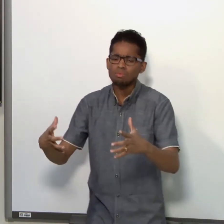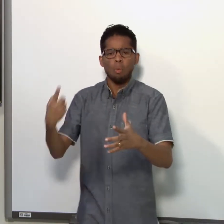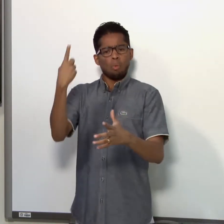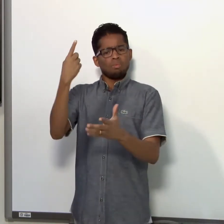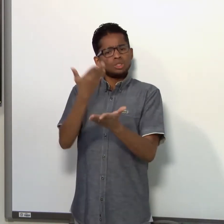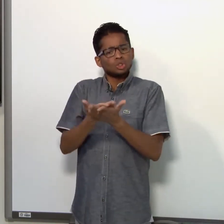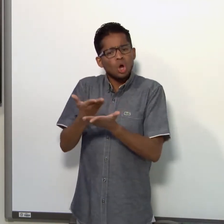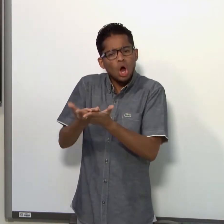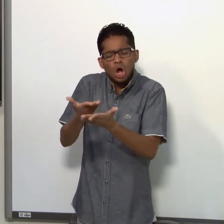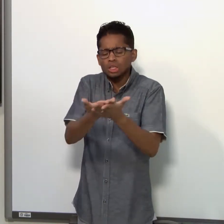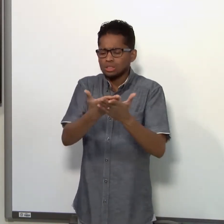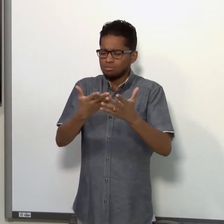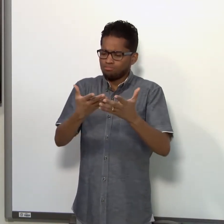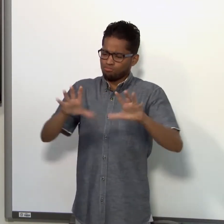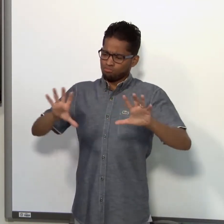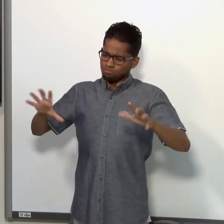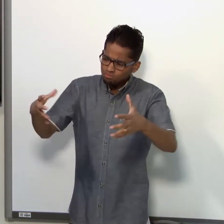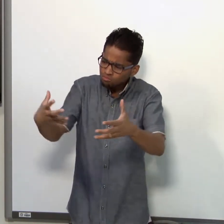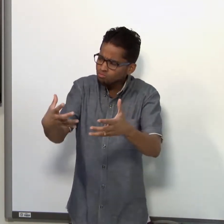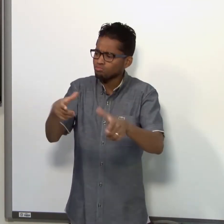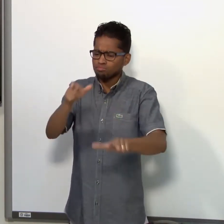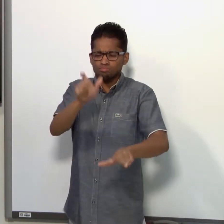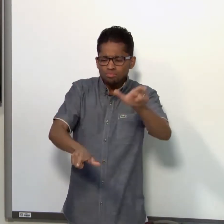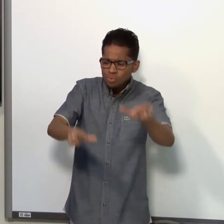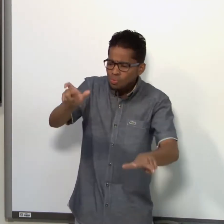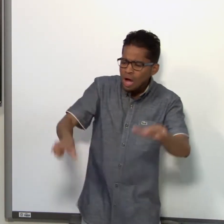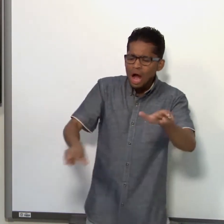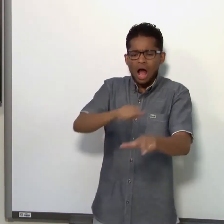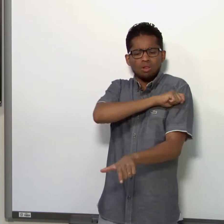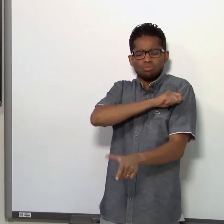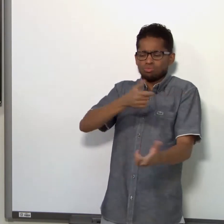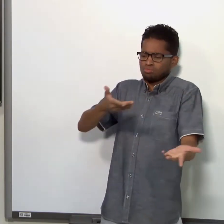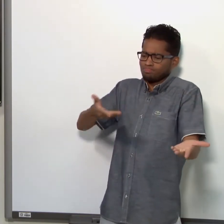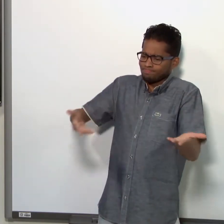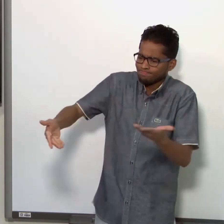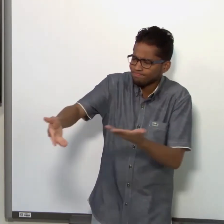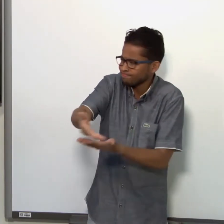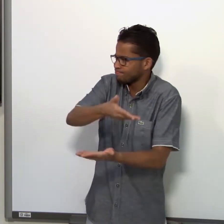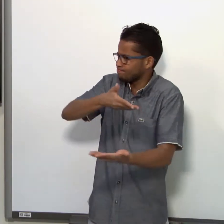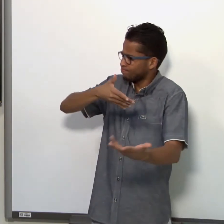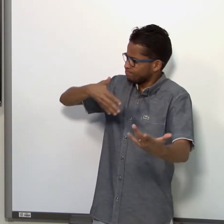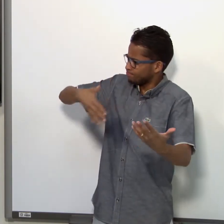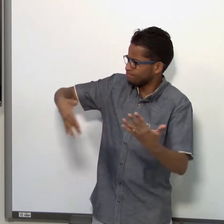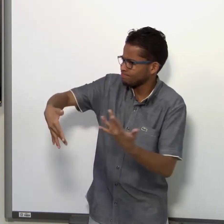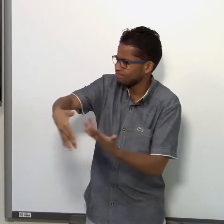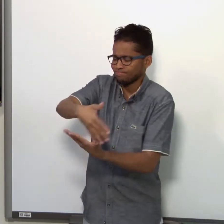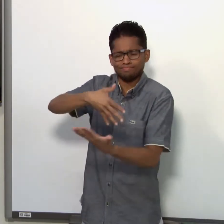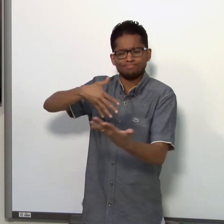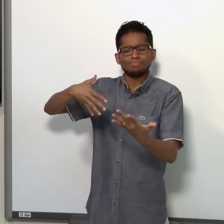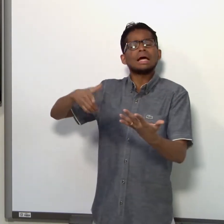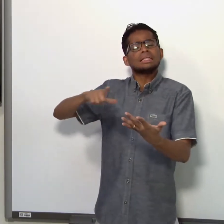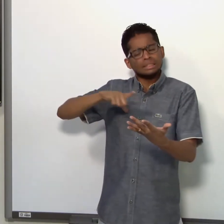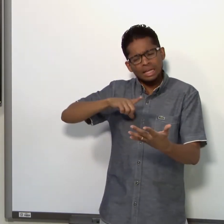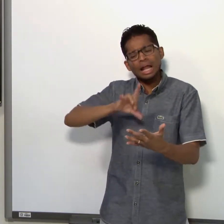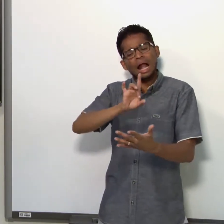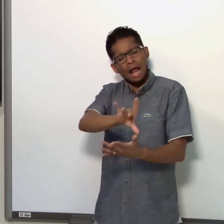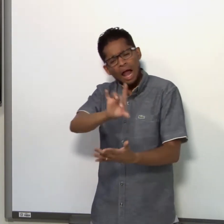No contexto escolar, não faz distinção de pessoas. Temos ali vários alunos